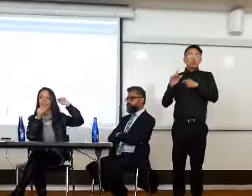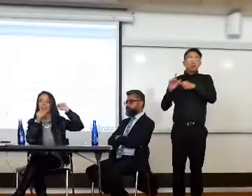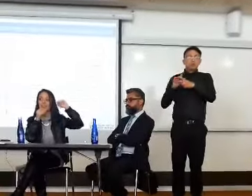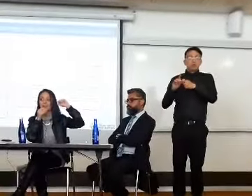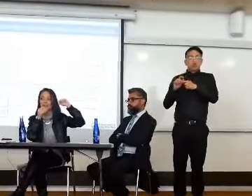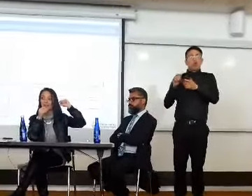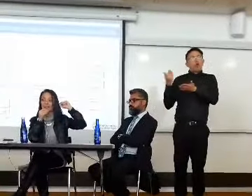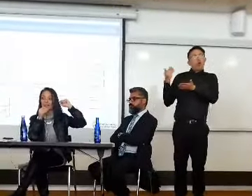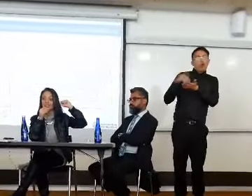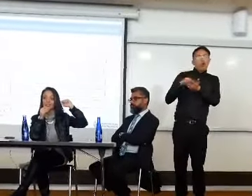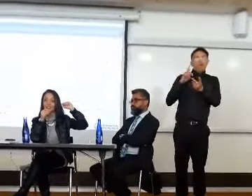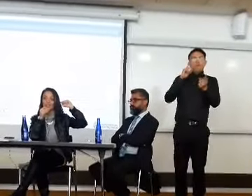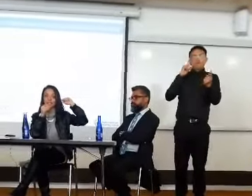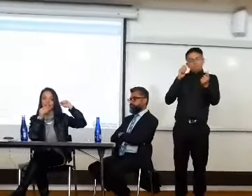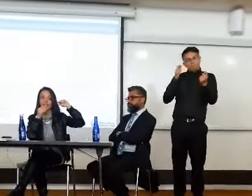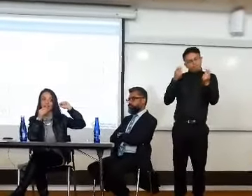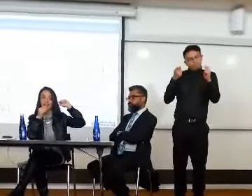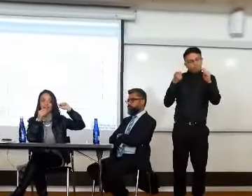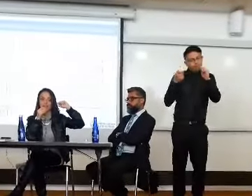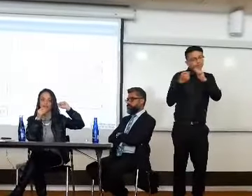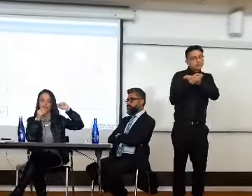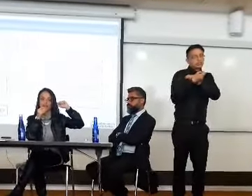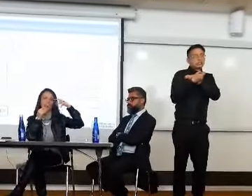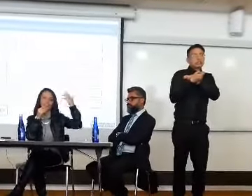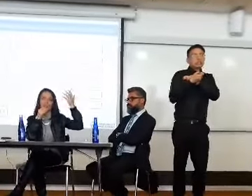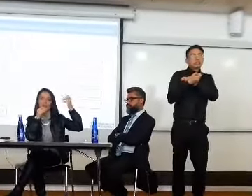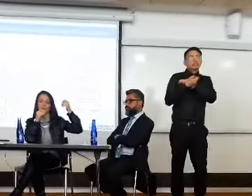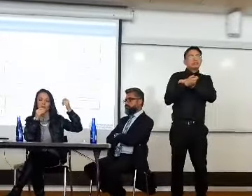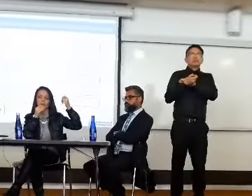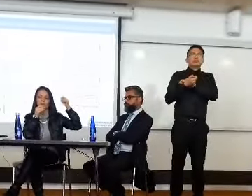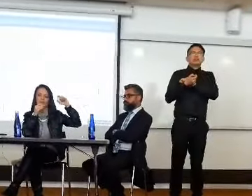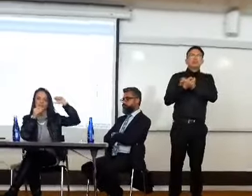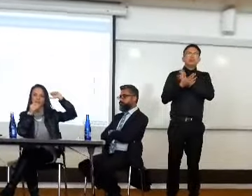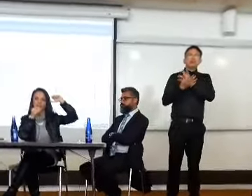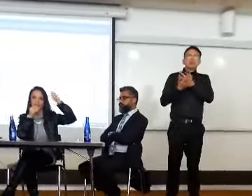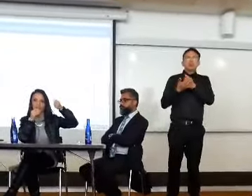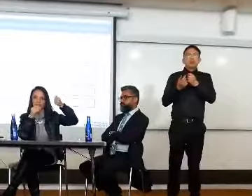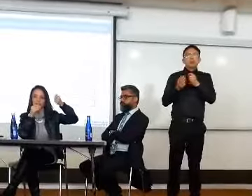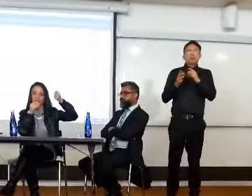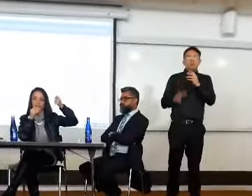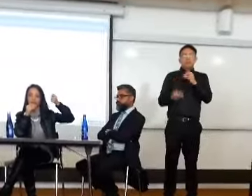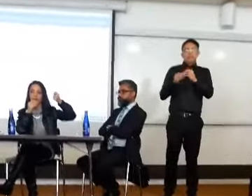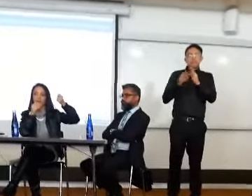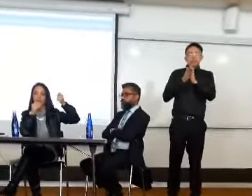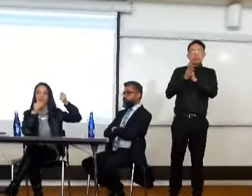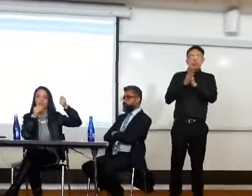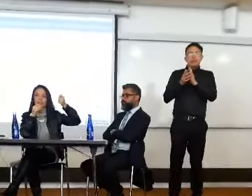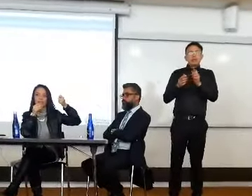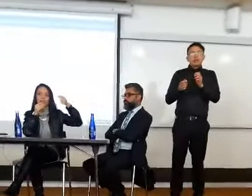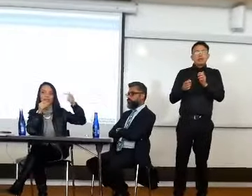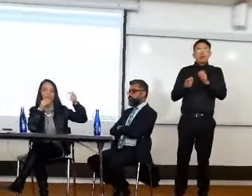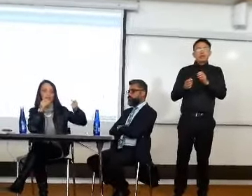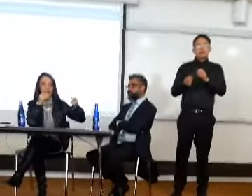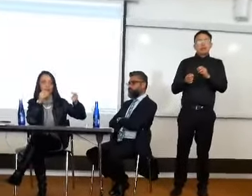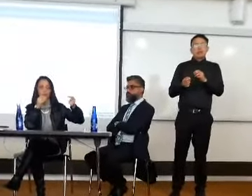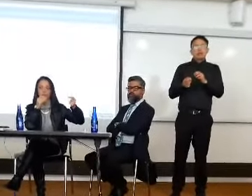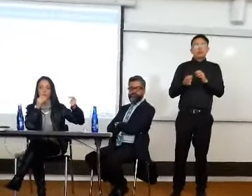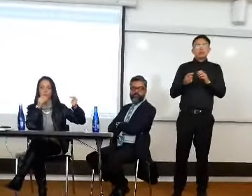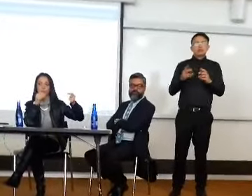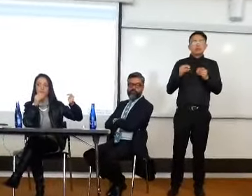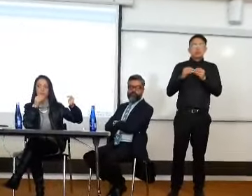siguiente, digamos que el siguiente, que ahorita lo vamos a hablar un poquito, el siguiente quiebre en esta lógica en